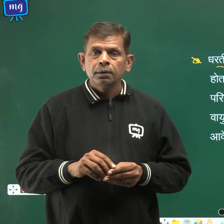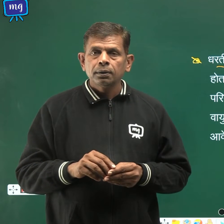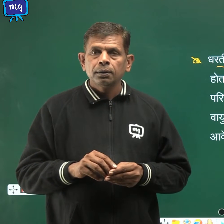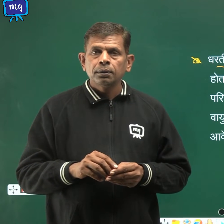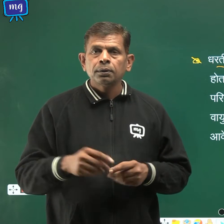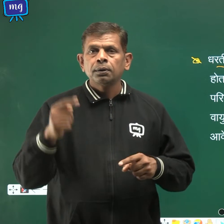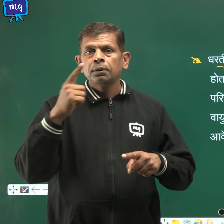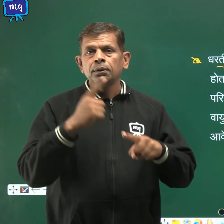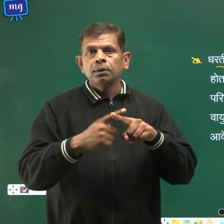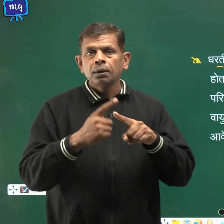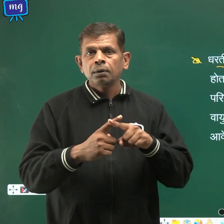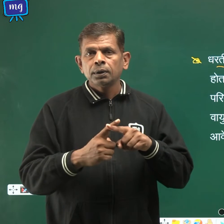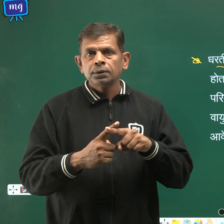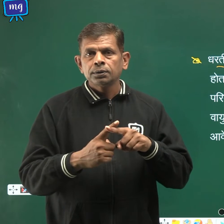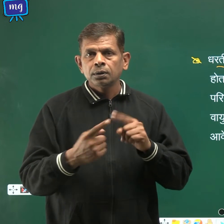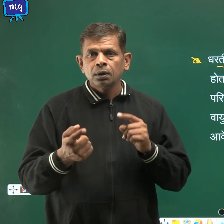धनावेश का